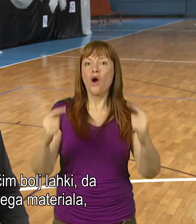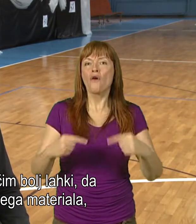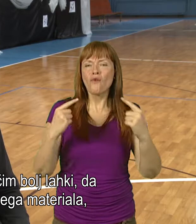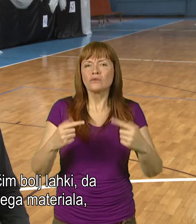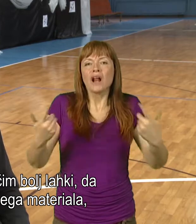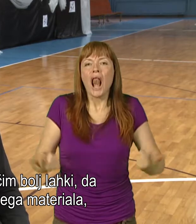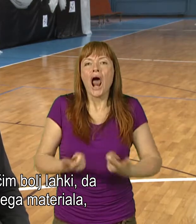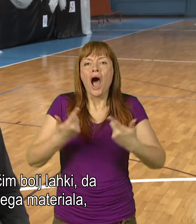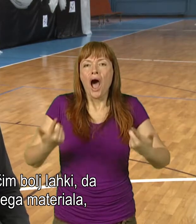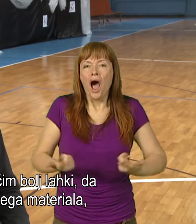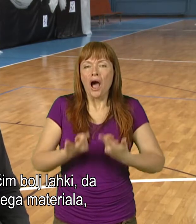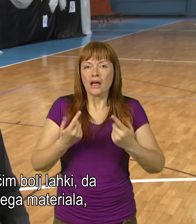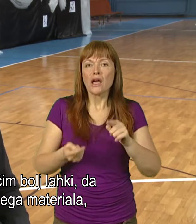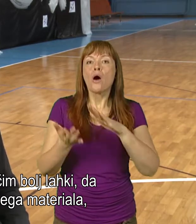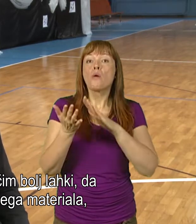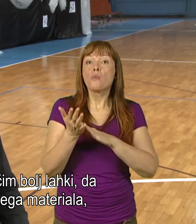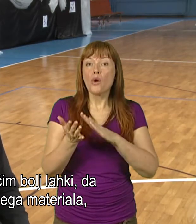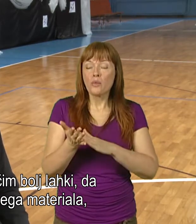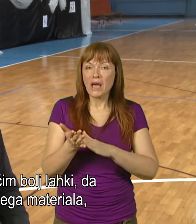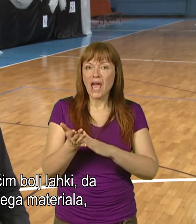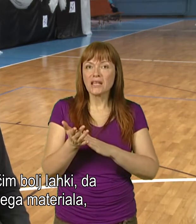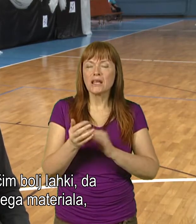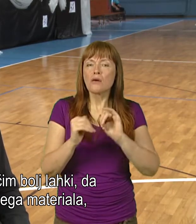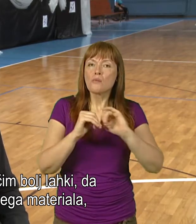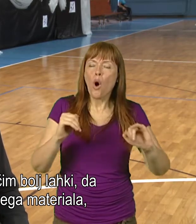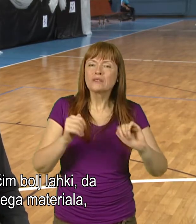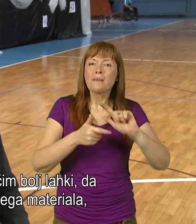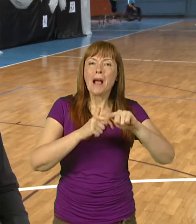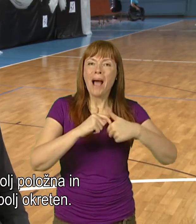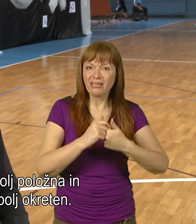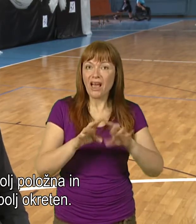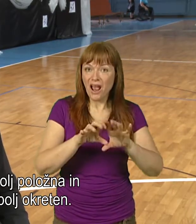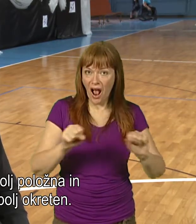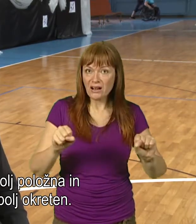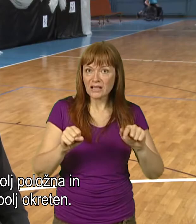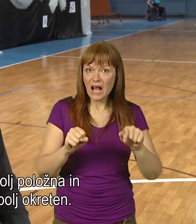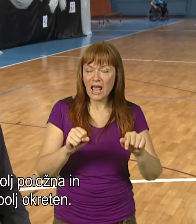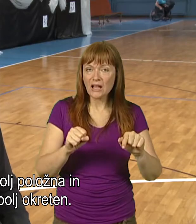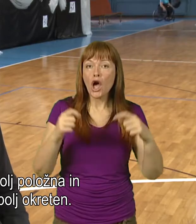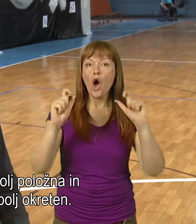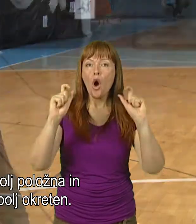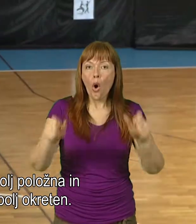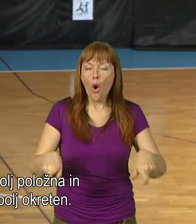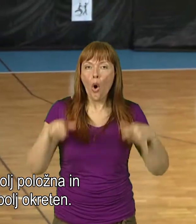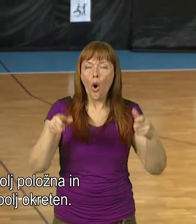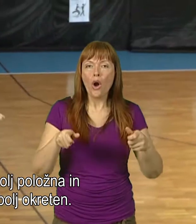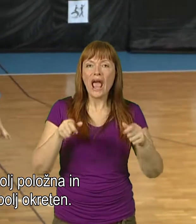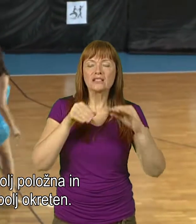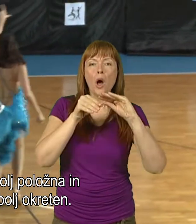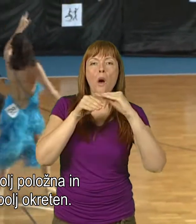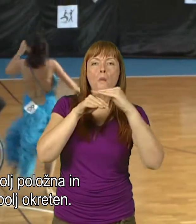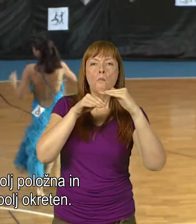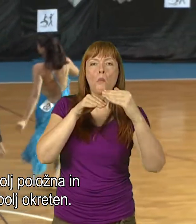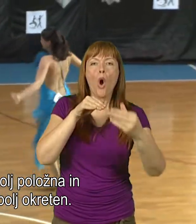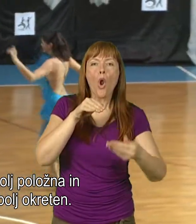bolj lahki. To pomeni pač, da so iz posebnega materijala, kolesa, da so bolj položna